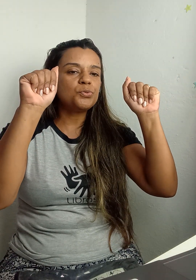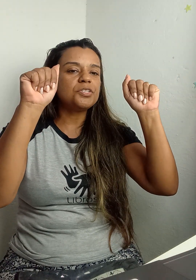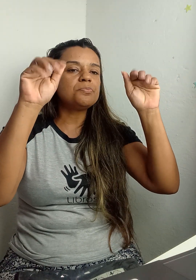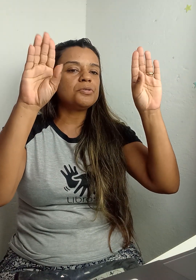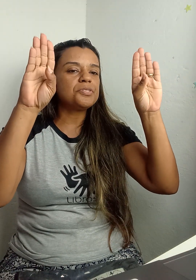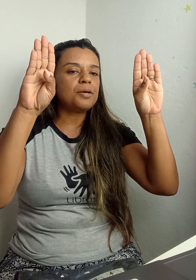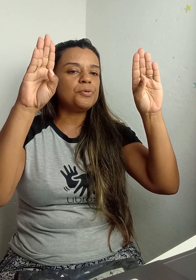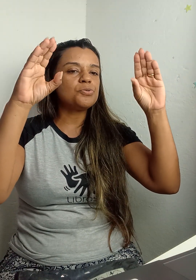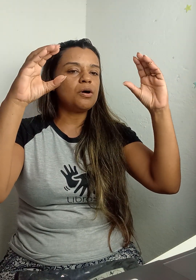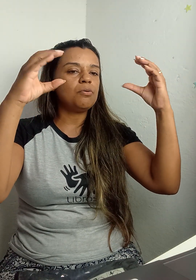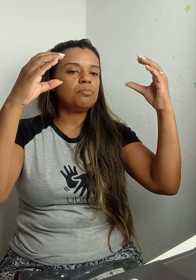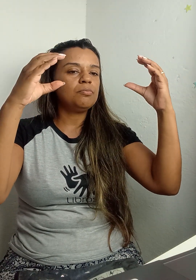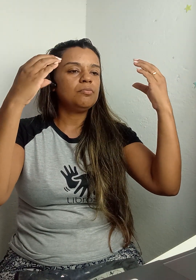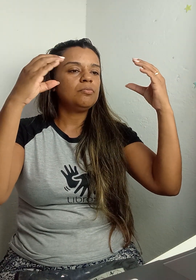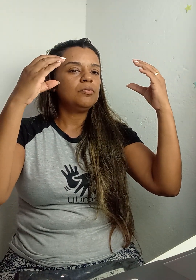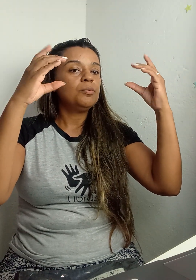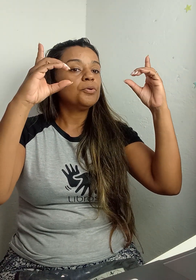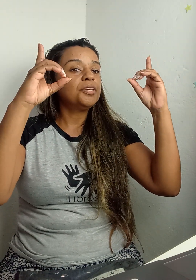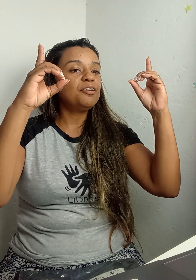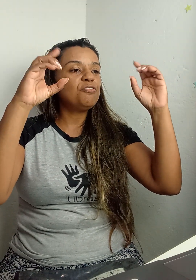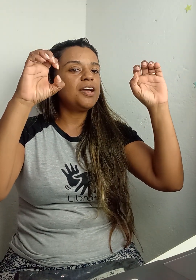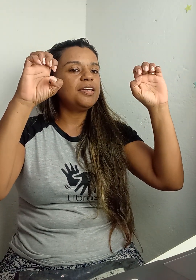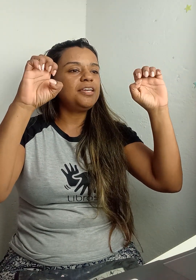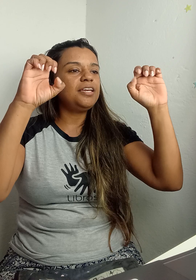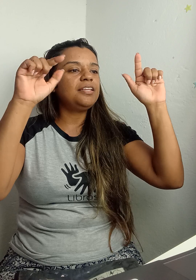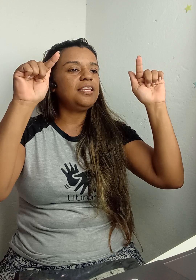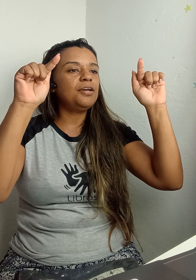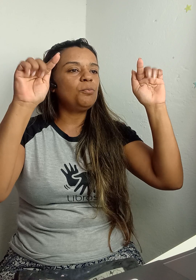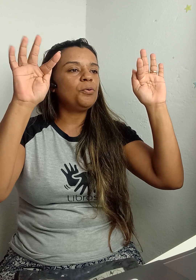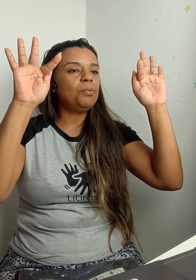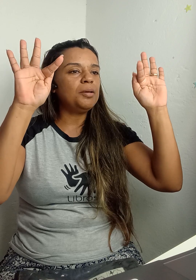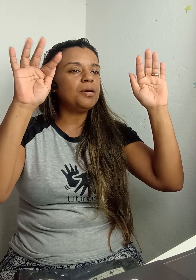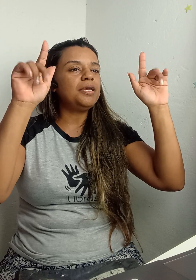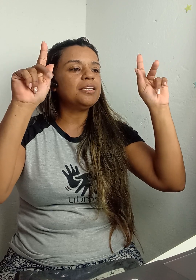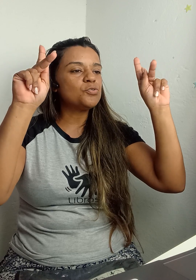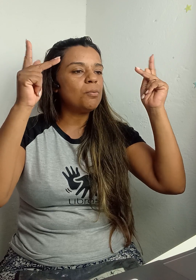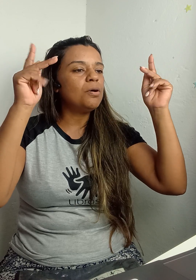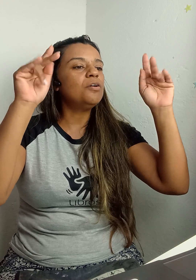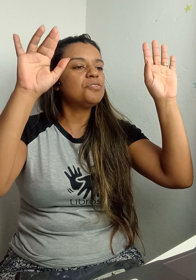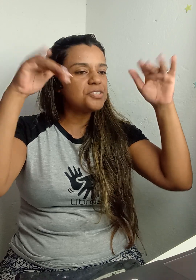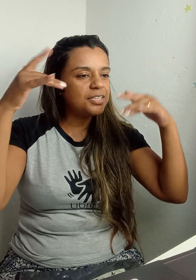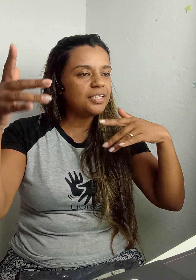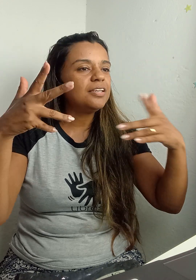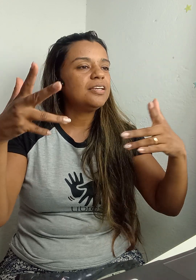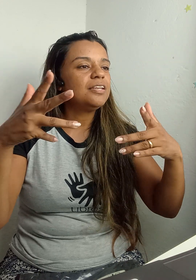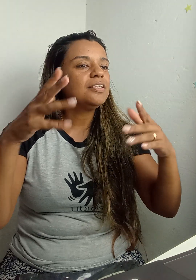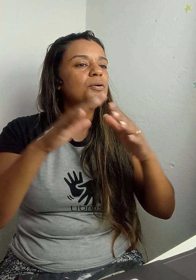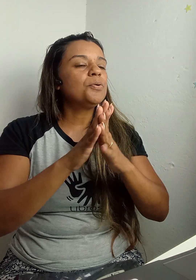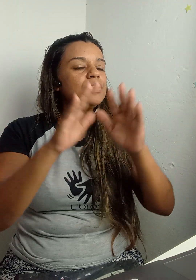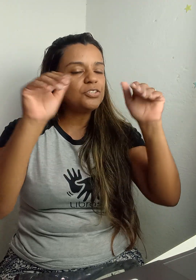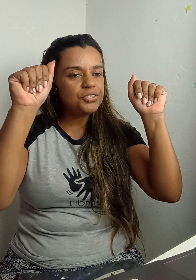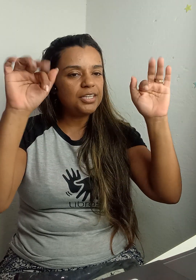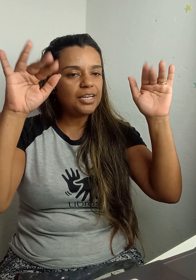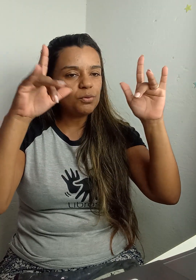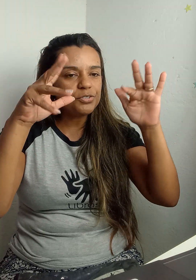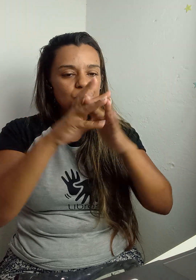duas mãos, tá, pessoal? Porque vai que dê um problema aí na sua mão e você... Então é importante treinar com as